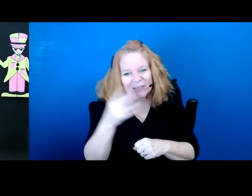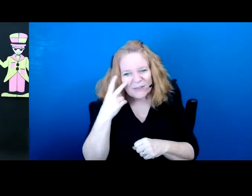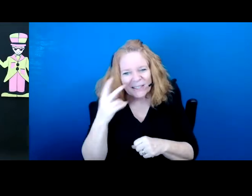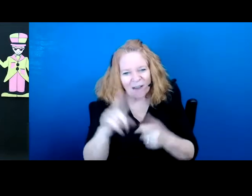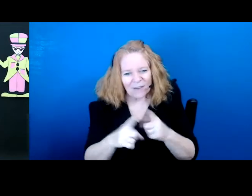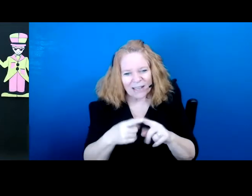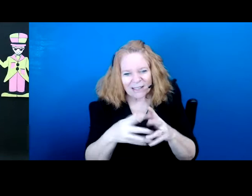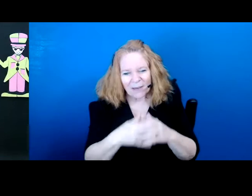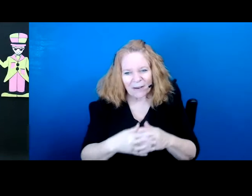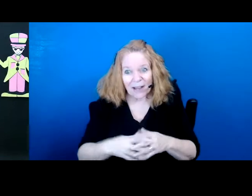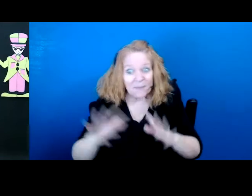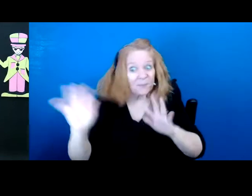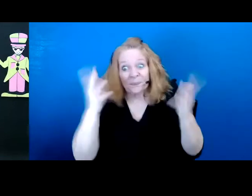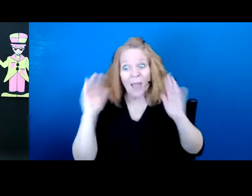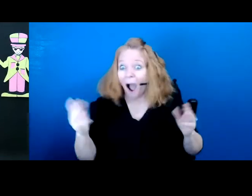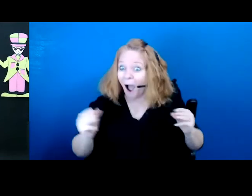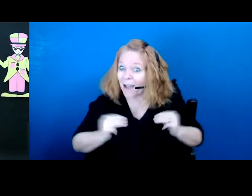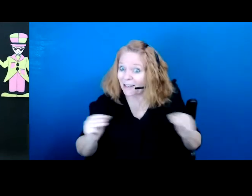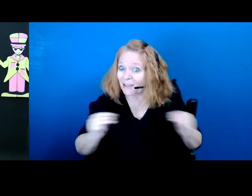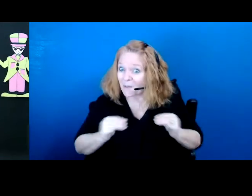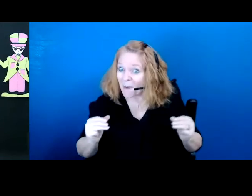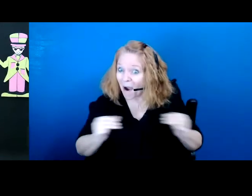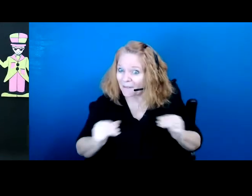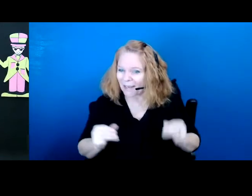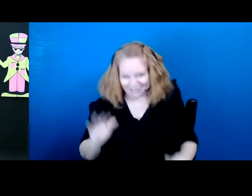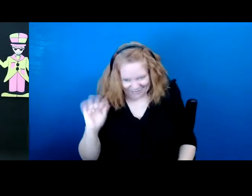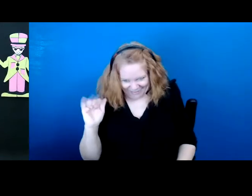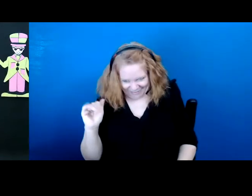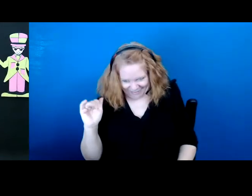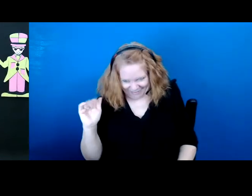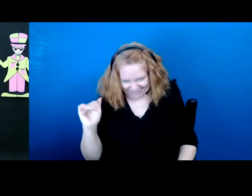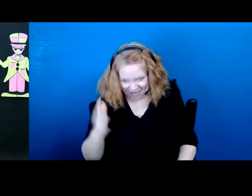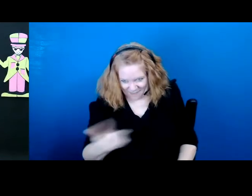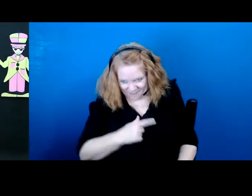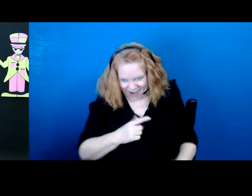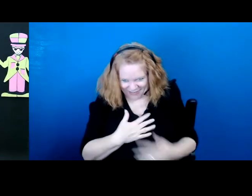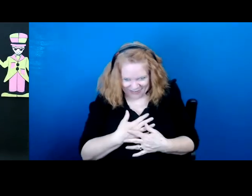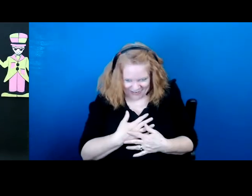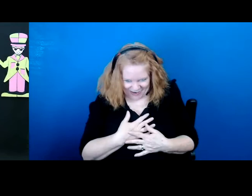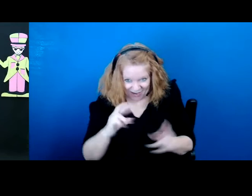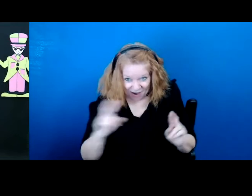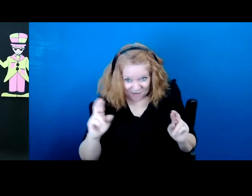y nos veremos pronto en américa y ahora tenemos a pequeño martín saludos